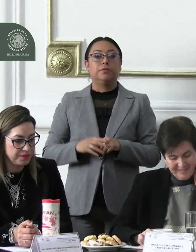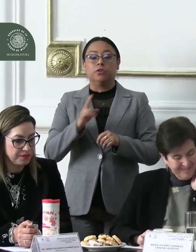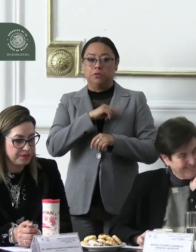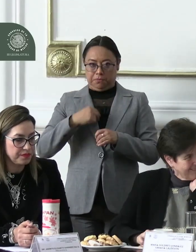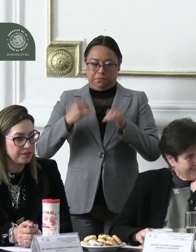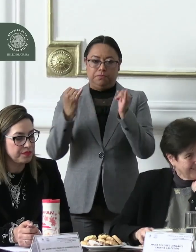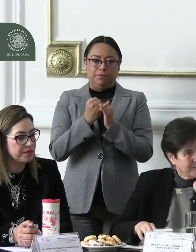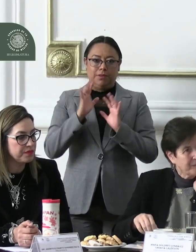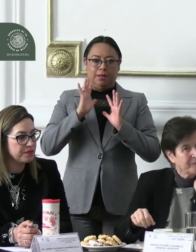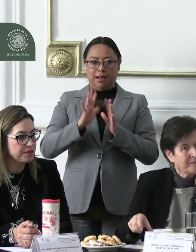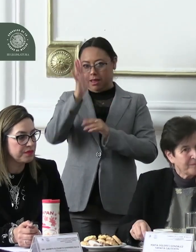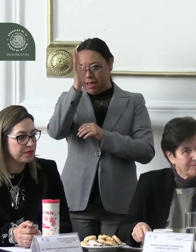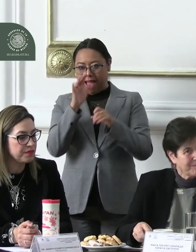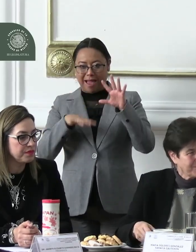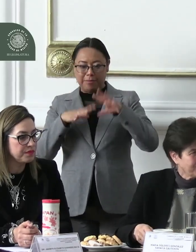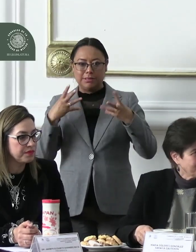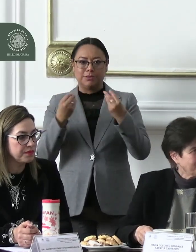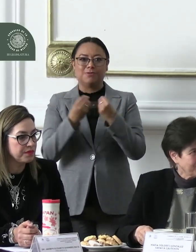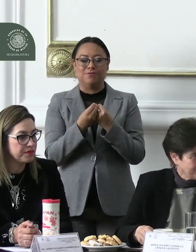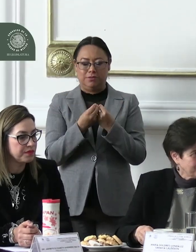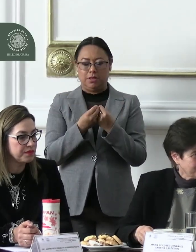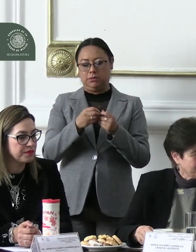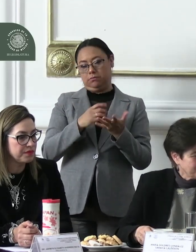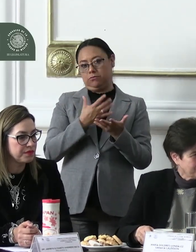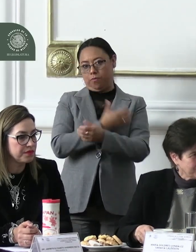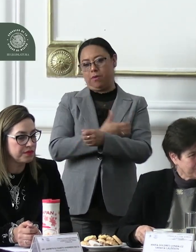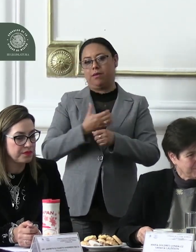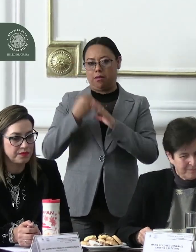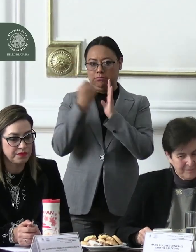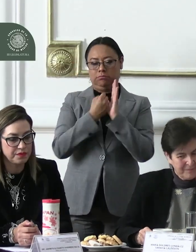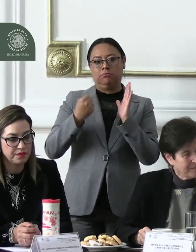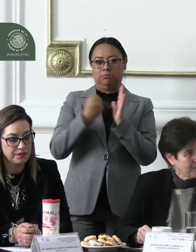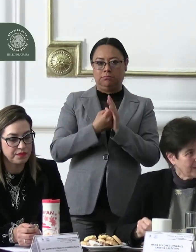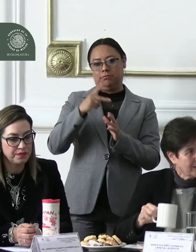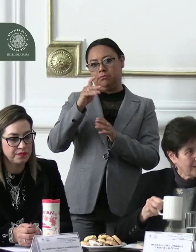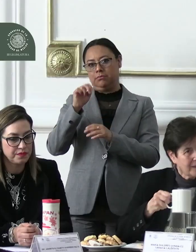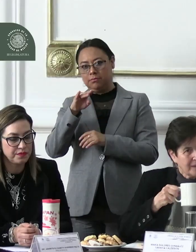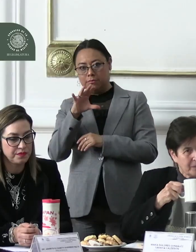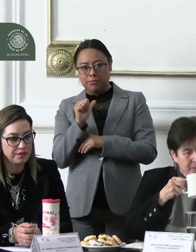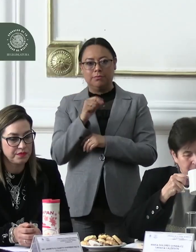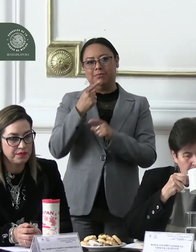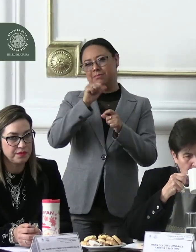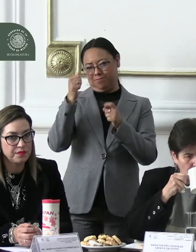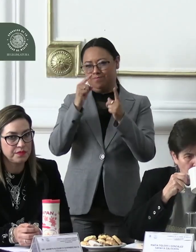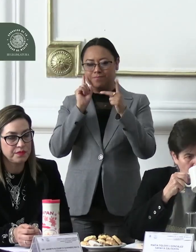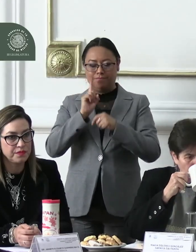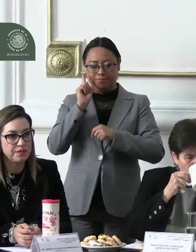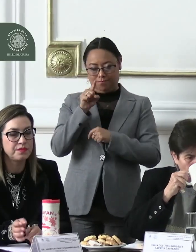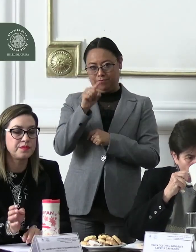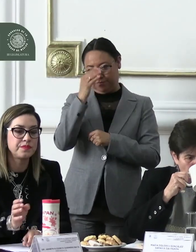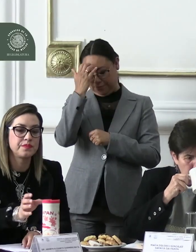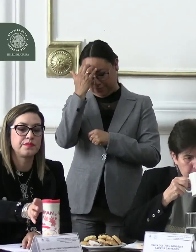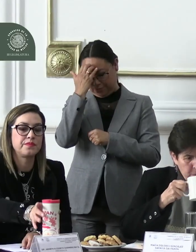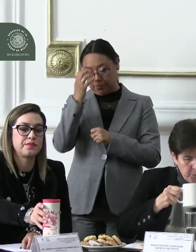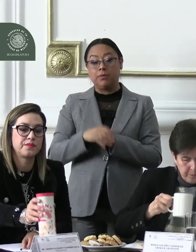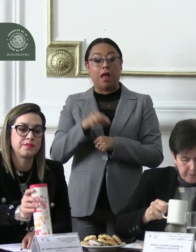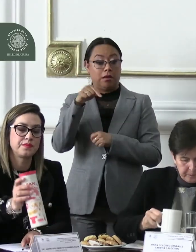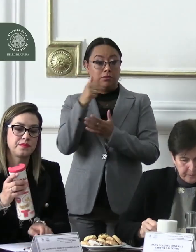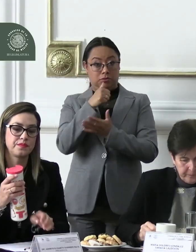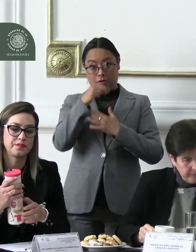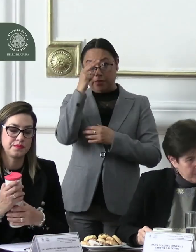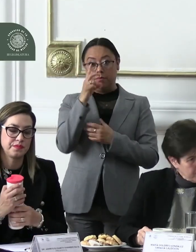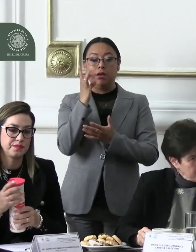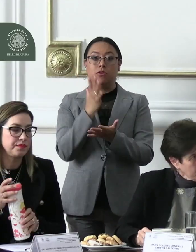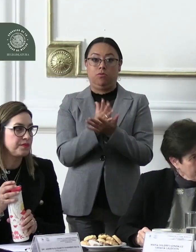con algunas compañeras también de lucha, no nada más en la ciudad, sino en otros estados. Me gustaría, y